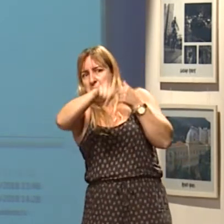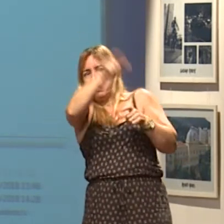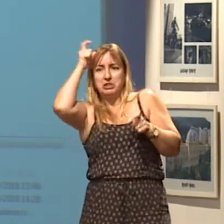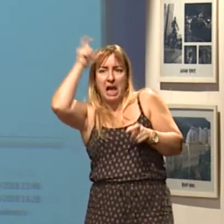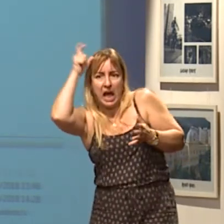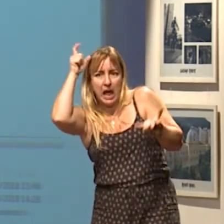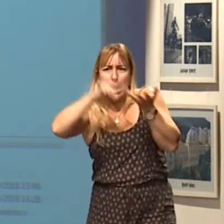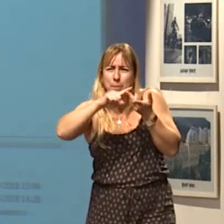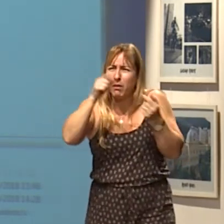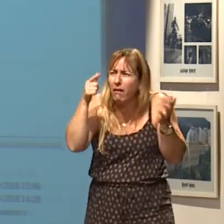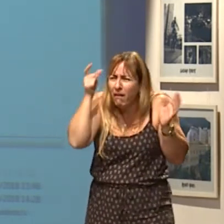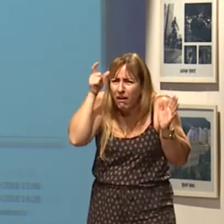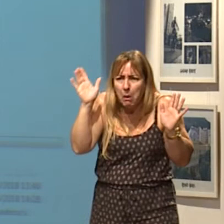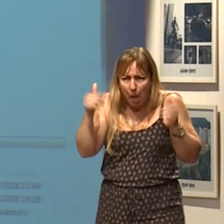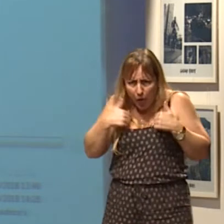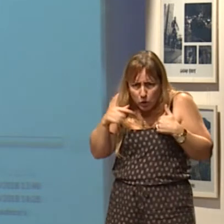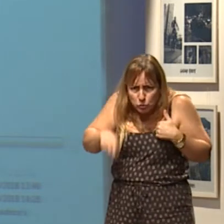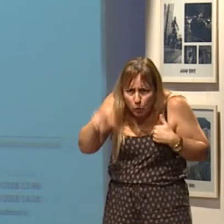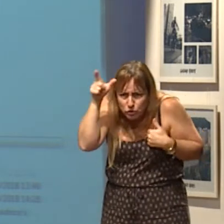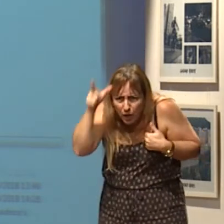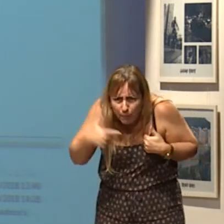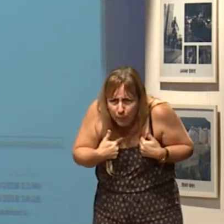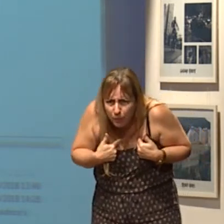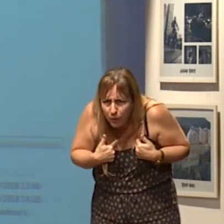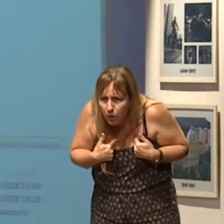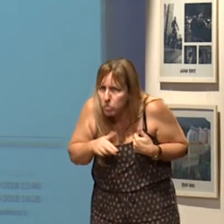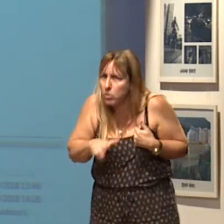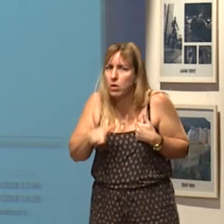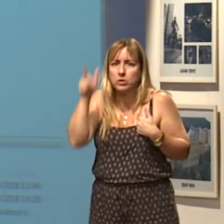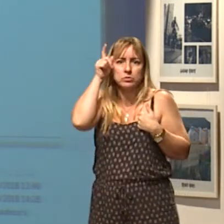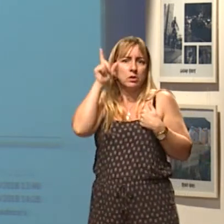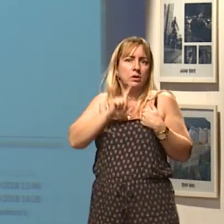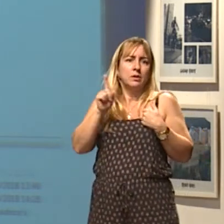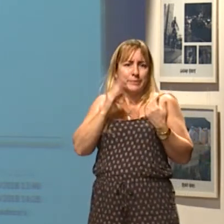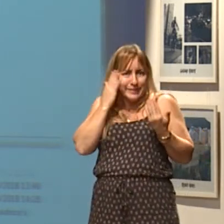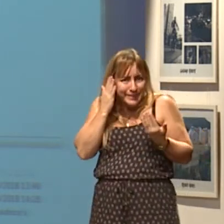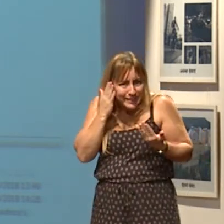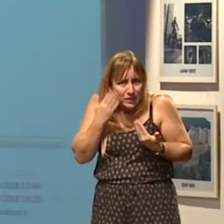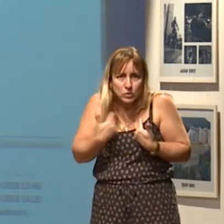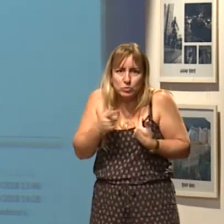Quando se fala feminismo, ah, não, isso é do demônio, eu não aceito isso. Mas, peraí, eu sou do demônio? Não, não sou, gente.